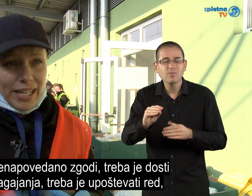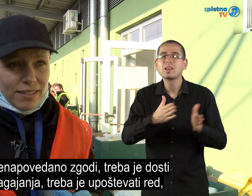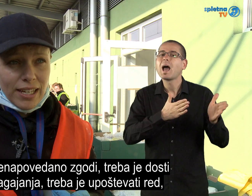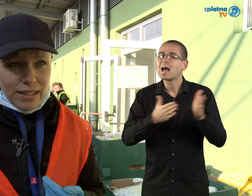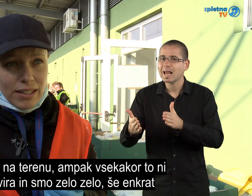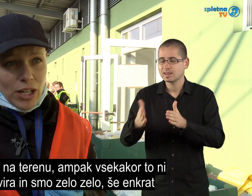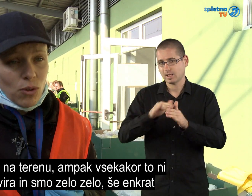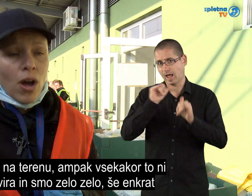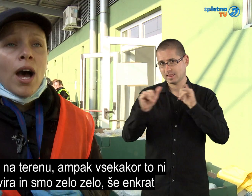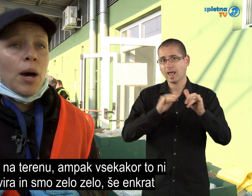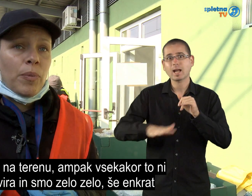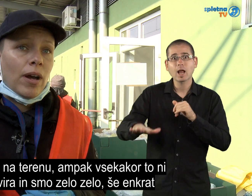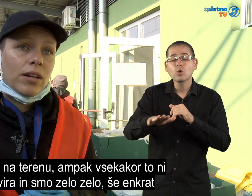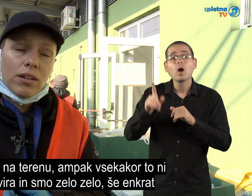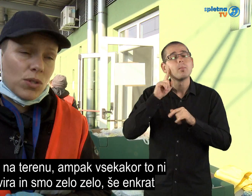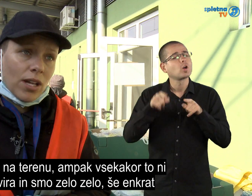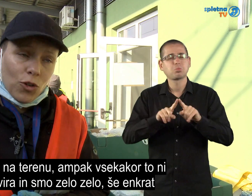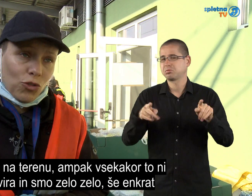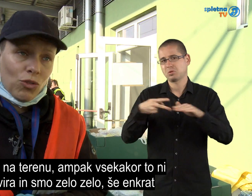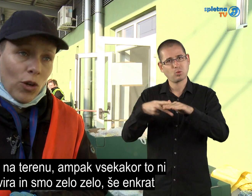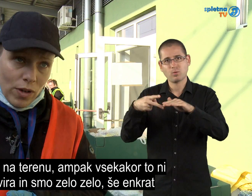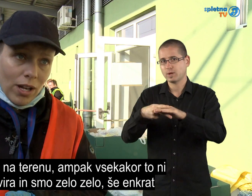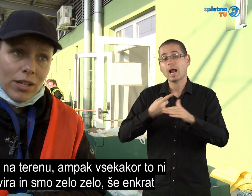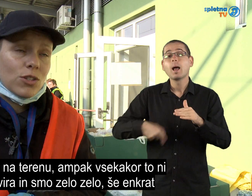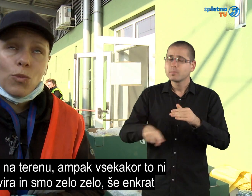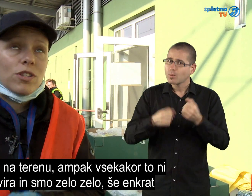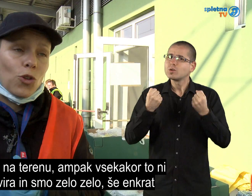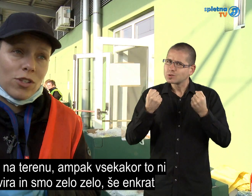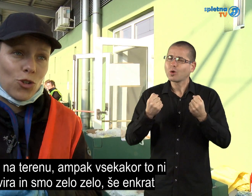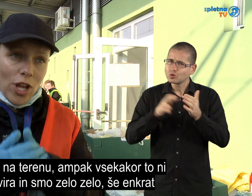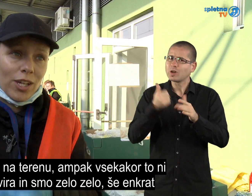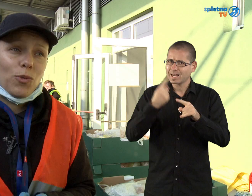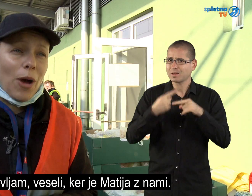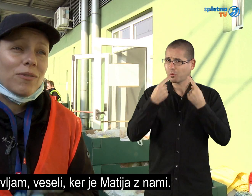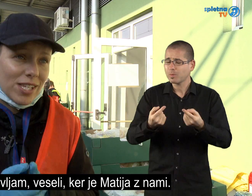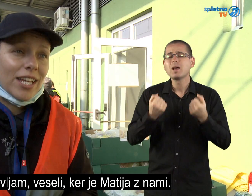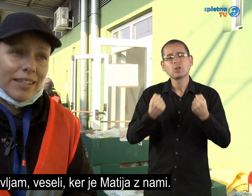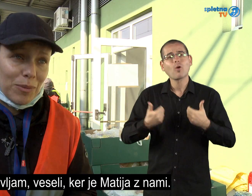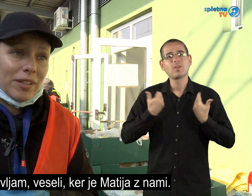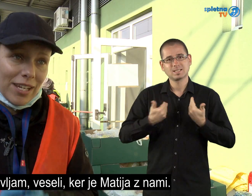ki je na terenu, ampak vsekakor to ni ovira in smo zelo, še enkrat ponavljam, veseli, da je Matija z nami.